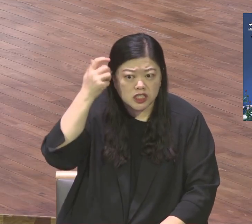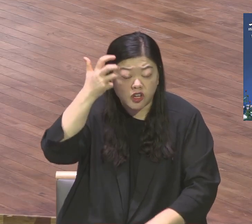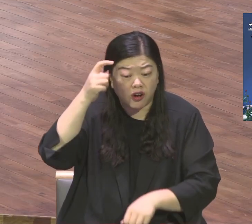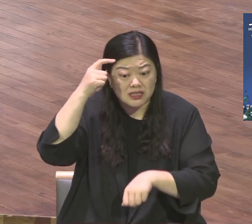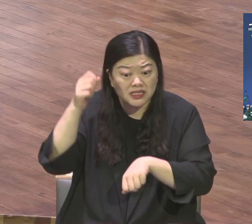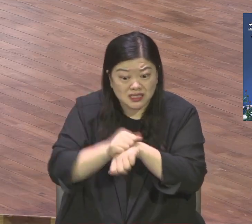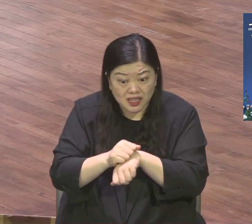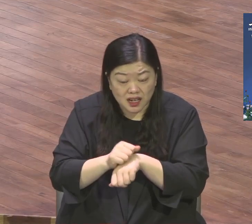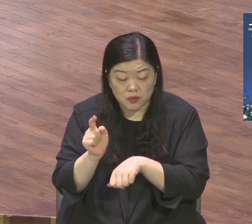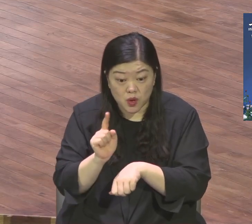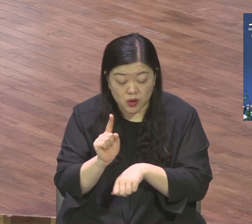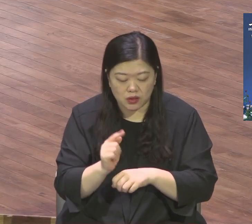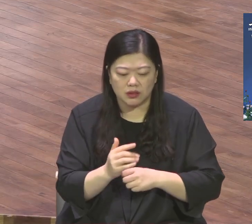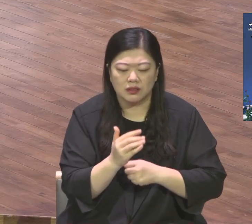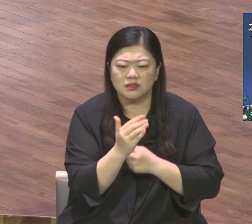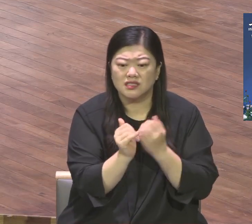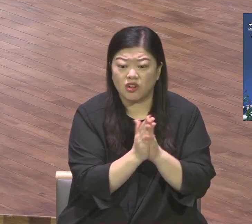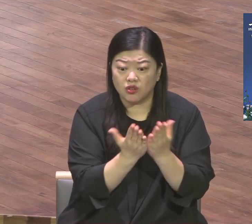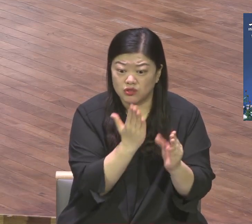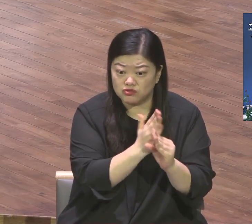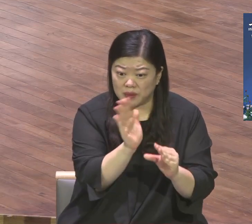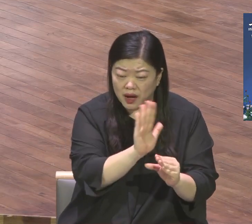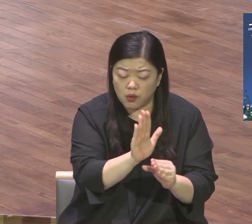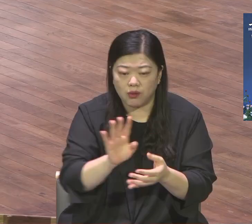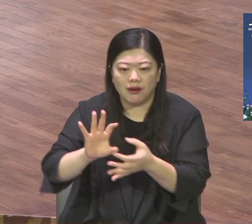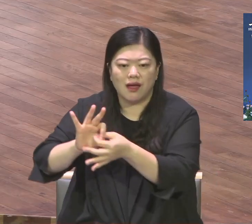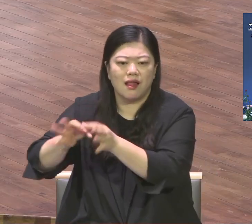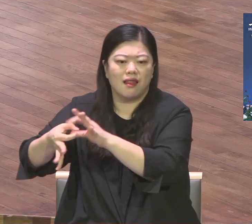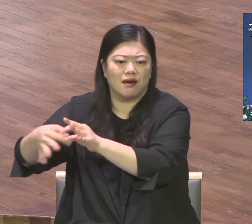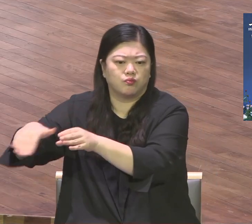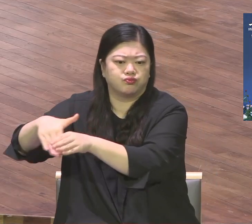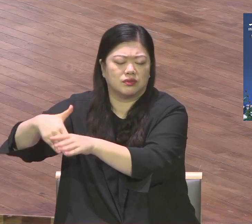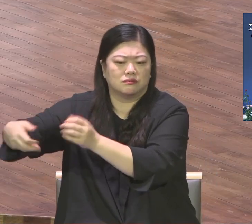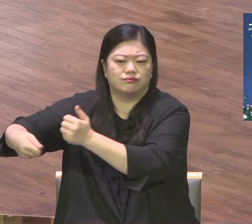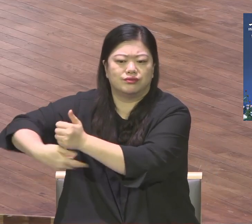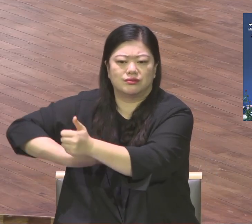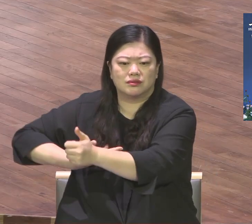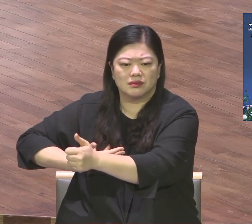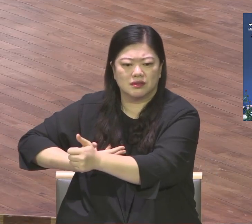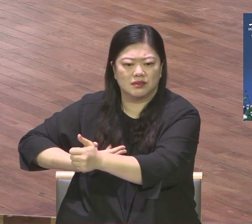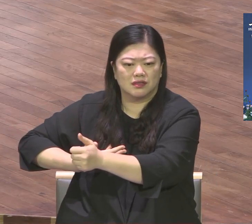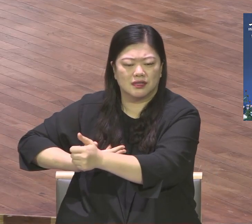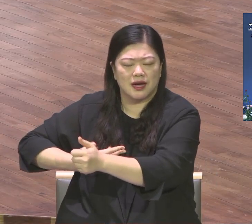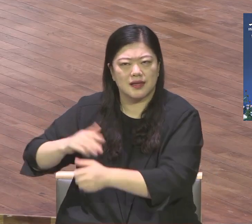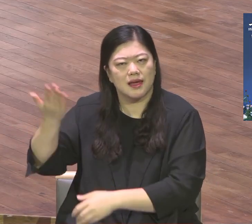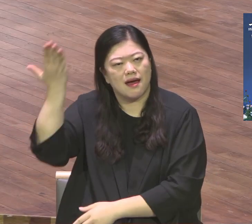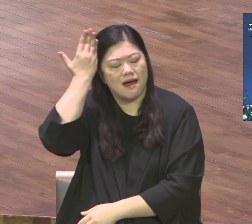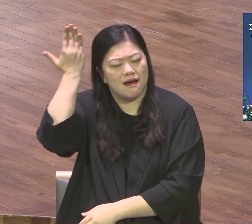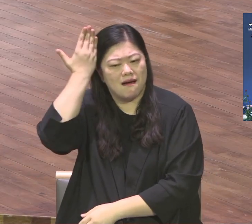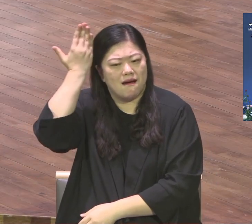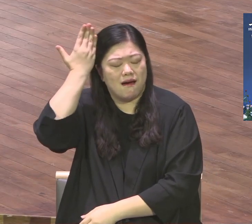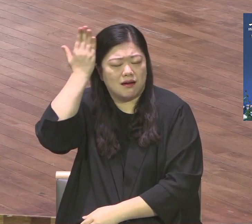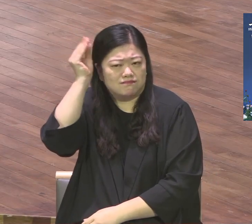아니에요. 헬라 철학 영향을 받았어요. 철학 영향을 받았어요. 철학 영향.